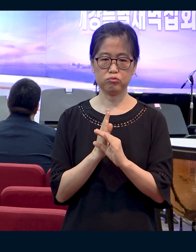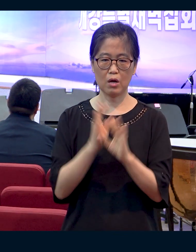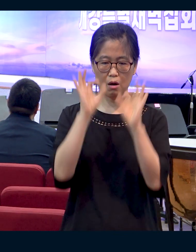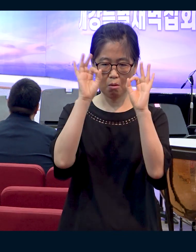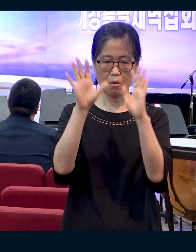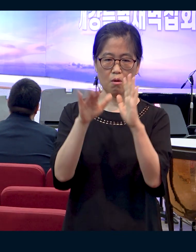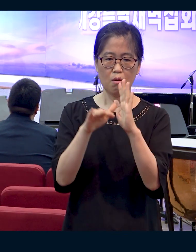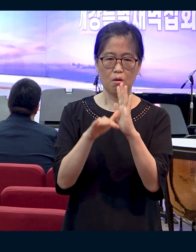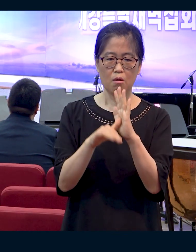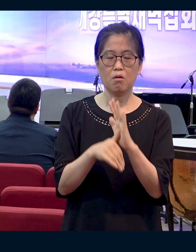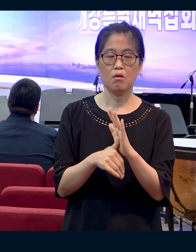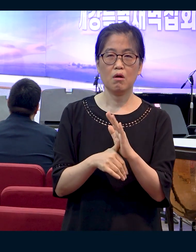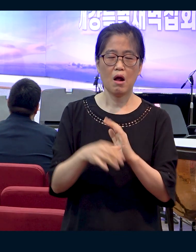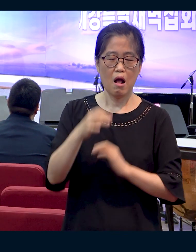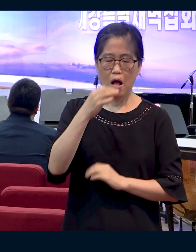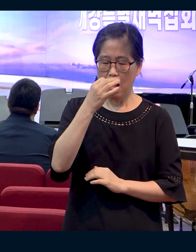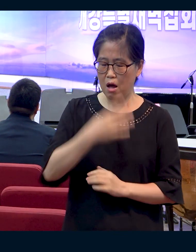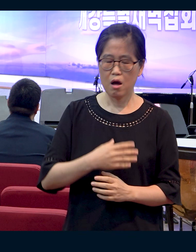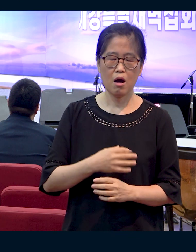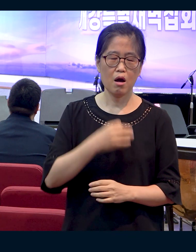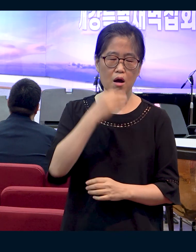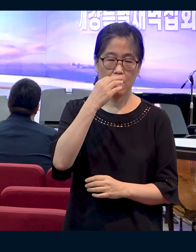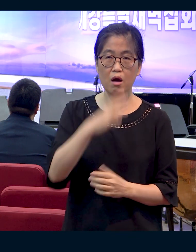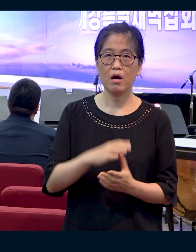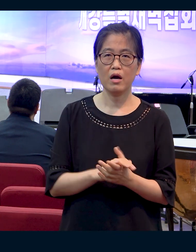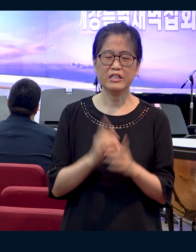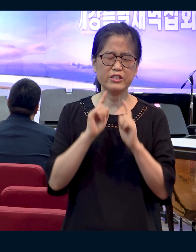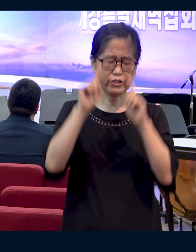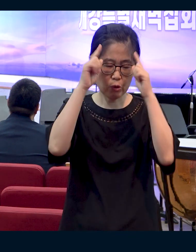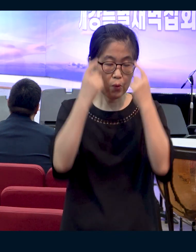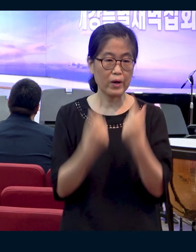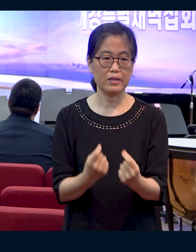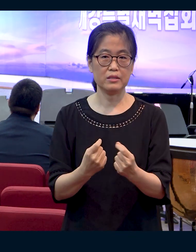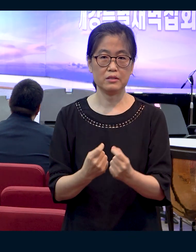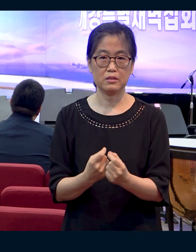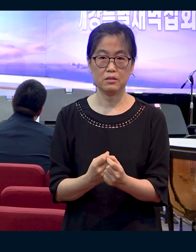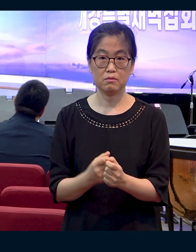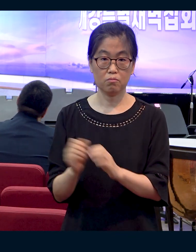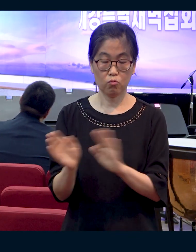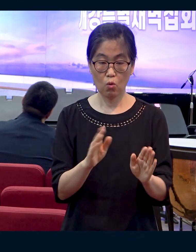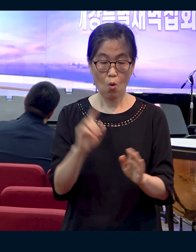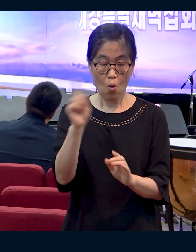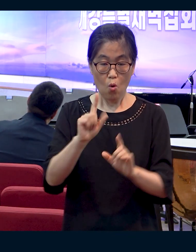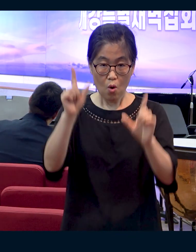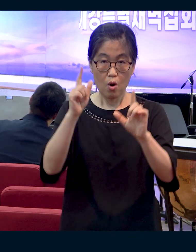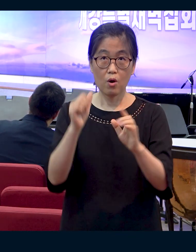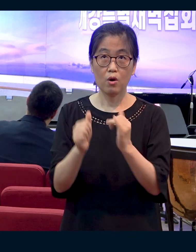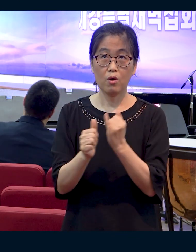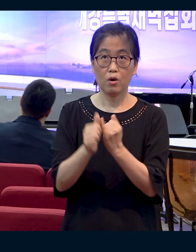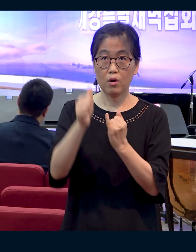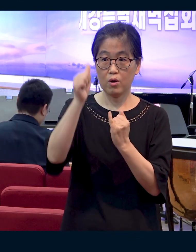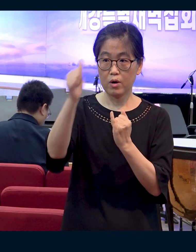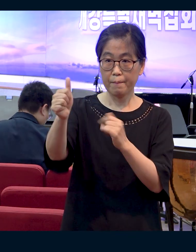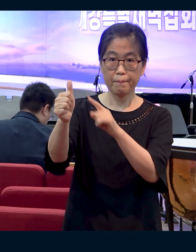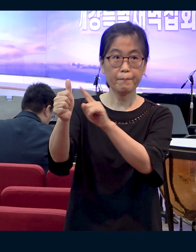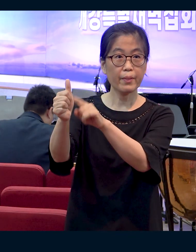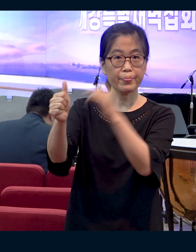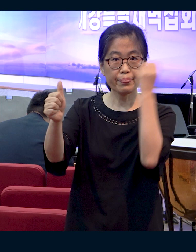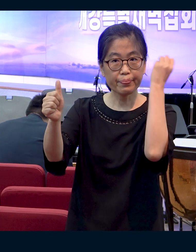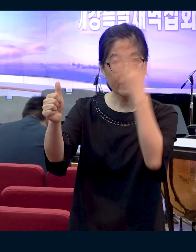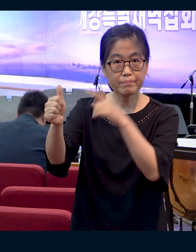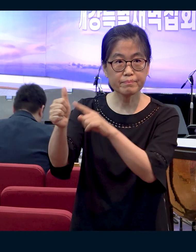그런데 이게 간증이라고 말씀드렸죠. 근데 어느 날 어떤 일이 있었냐면, 남편이, 그러니까 자기도 힘드니까 그런지 그럴 사람이